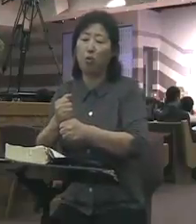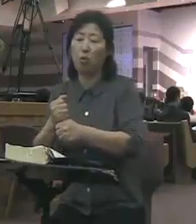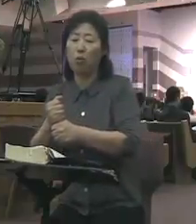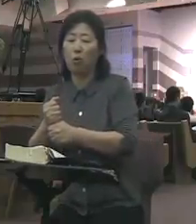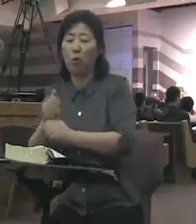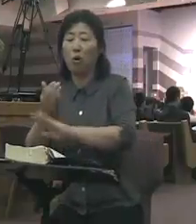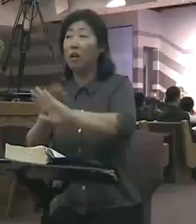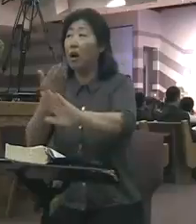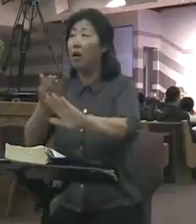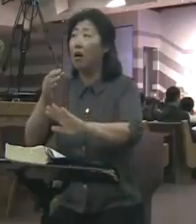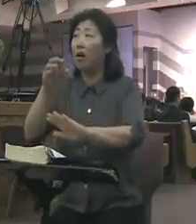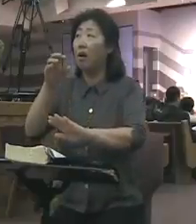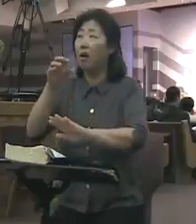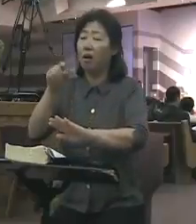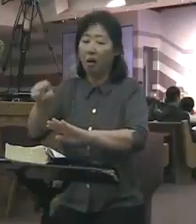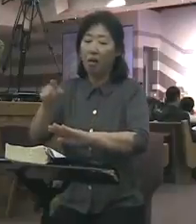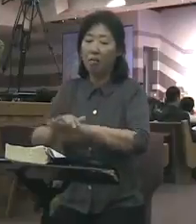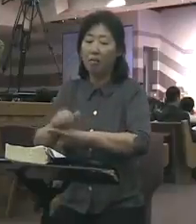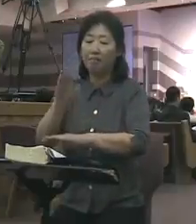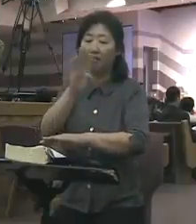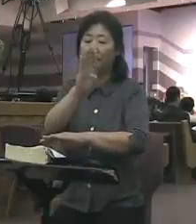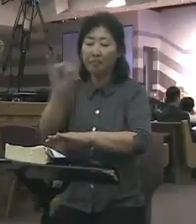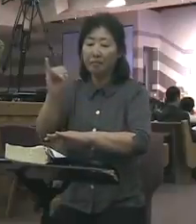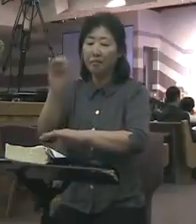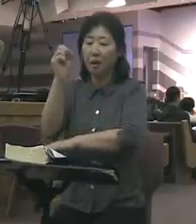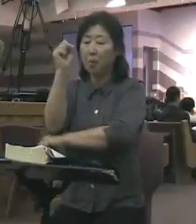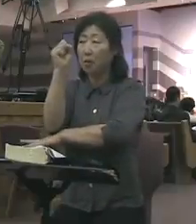다른 것으로 비본질적인 일들로 사로잡히더라.